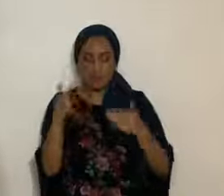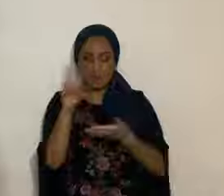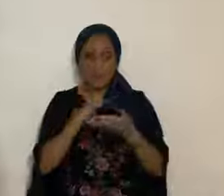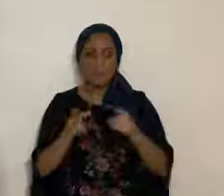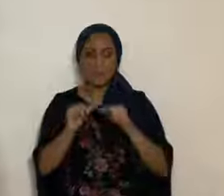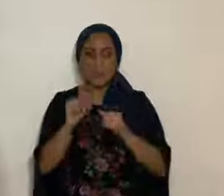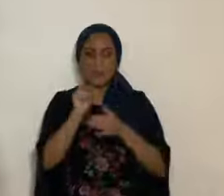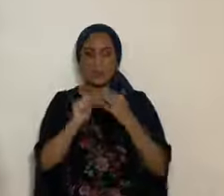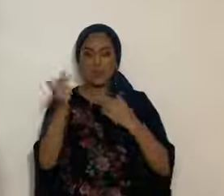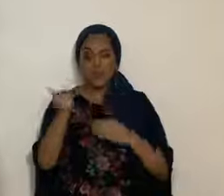verso 13.